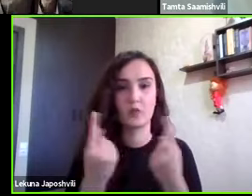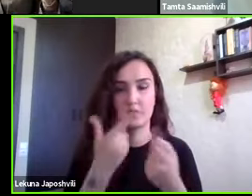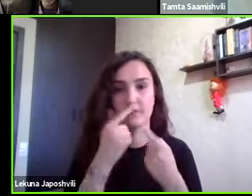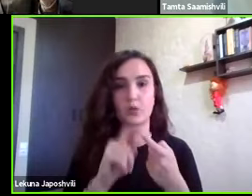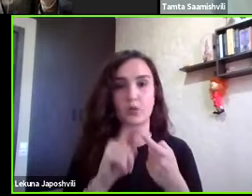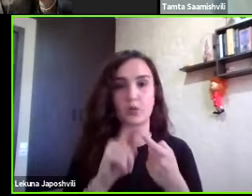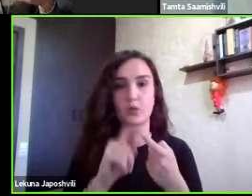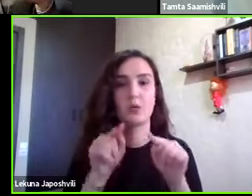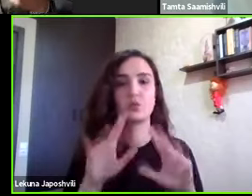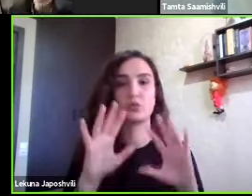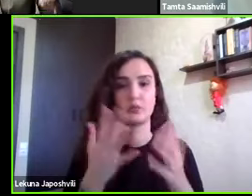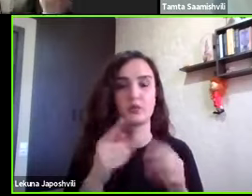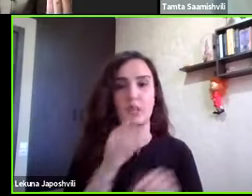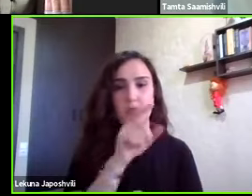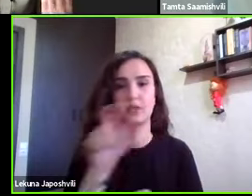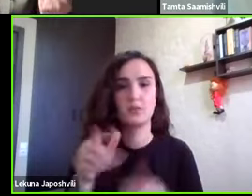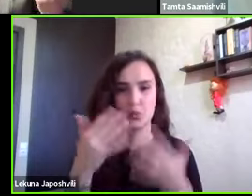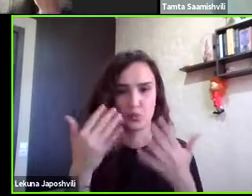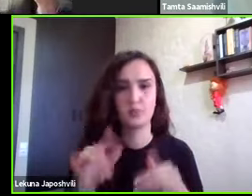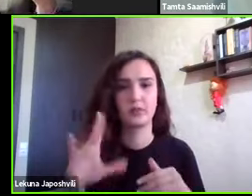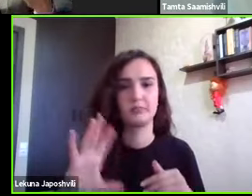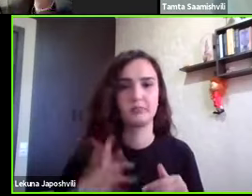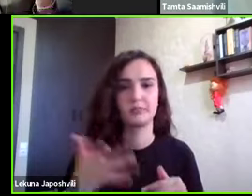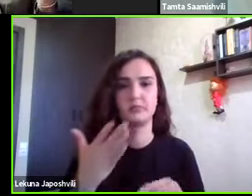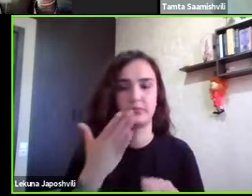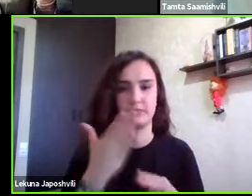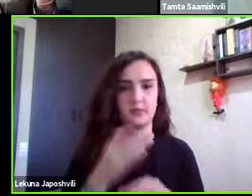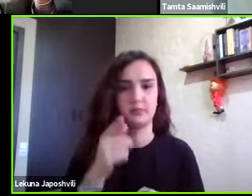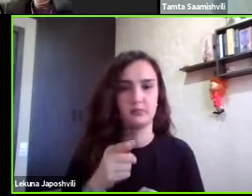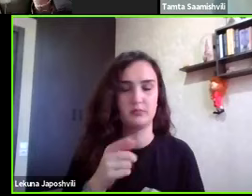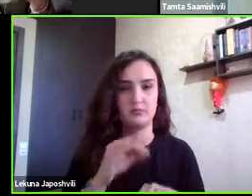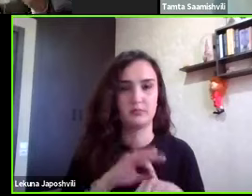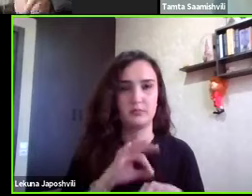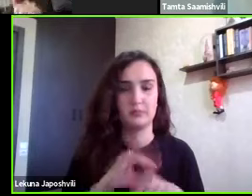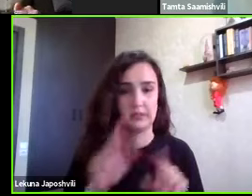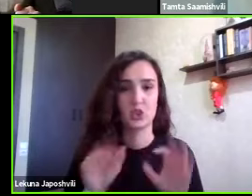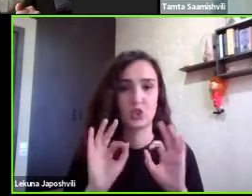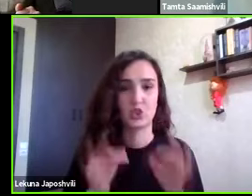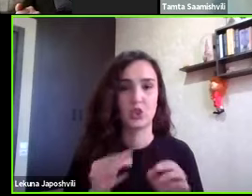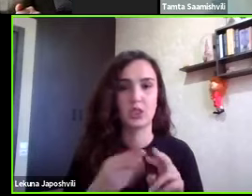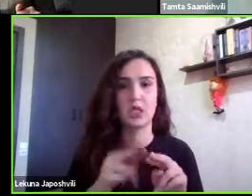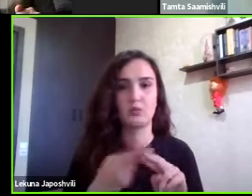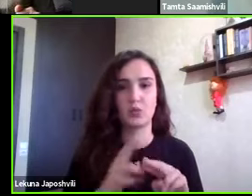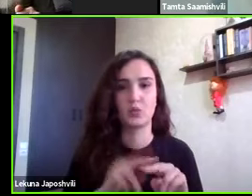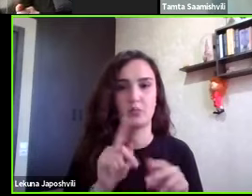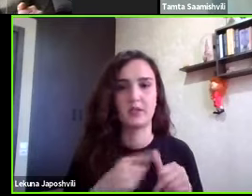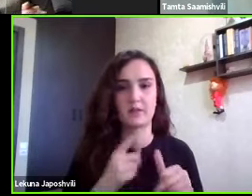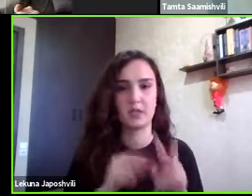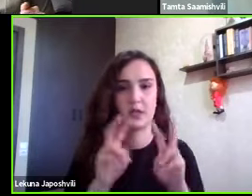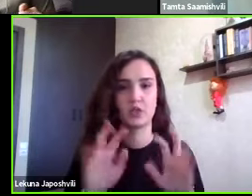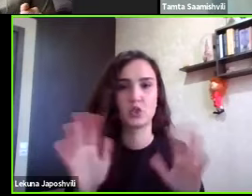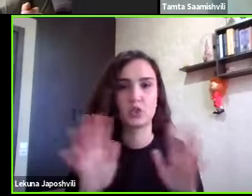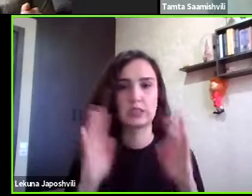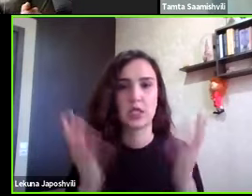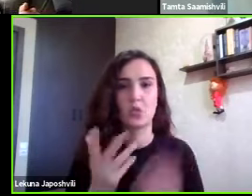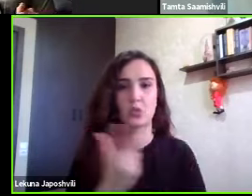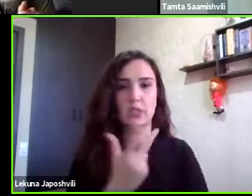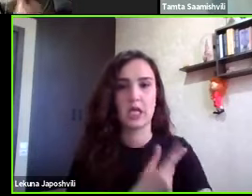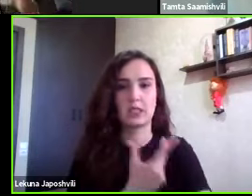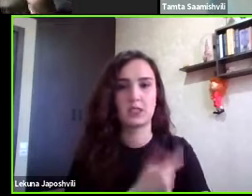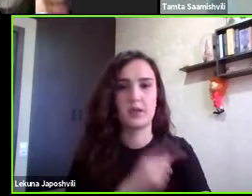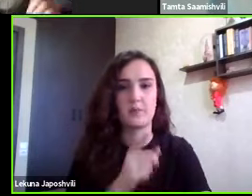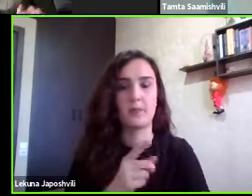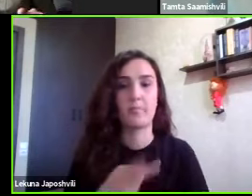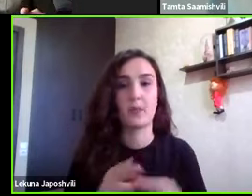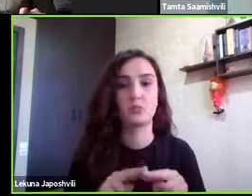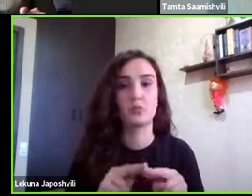ამ შემთხვევაში ამ ადამიანს უკვე ეს გადატანილია. დიახ, და სწორედ აი ამიტომ ქვია ამას სოციალური აცრა. ასე